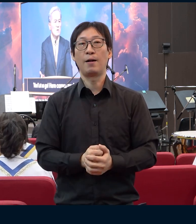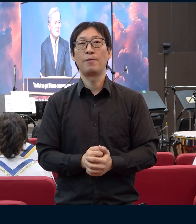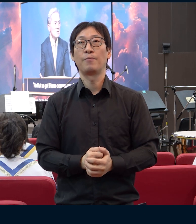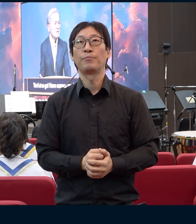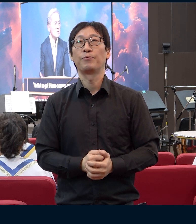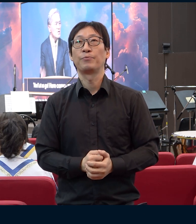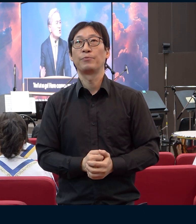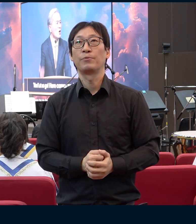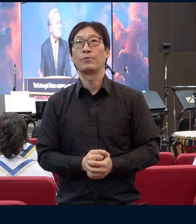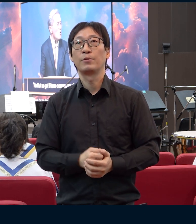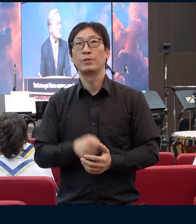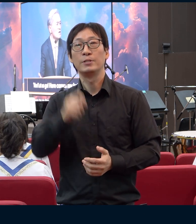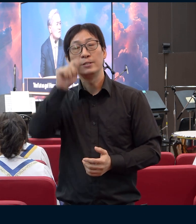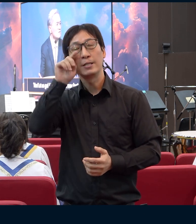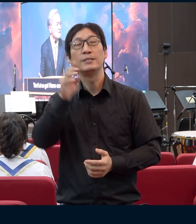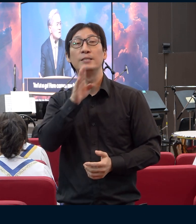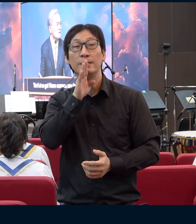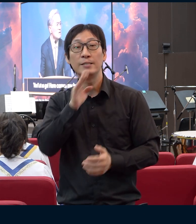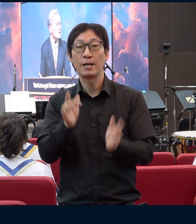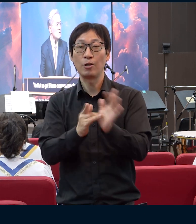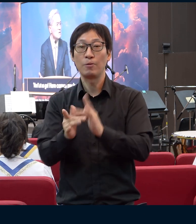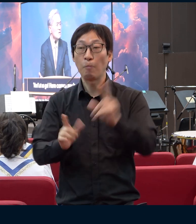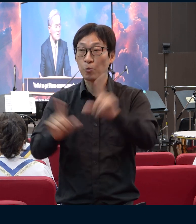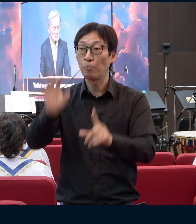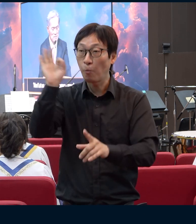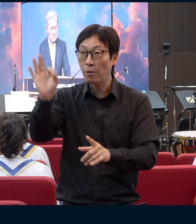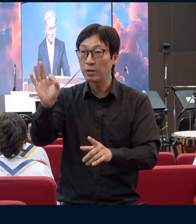이게 바로 진정한 포기예요.